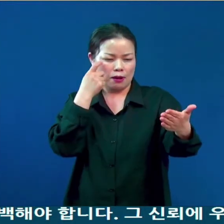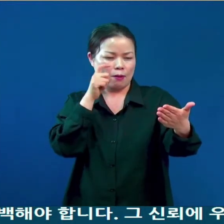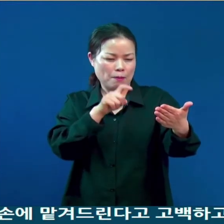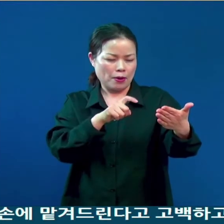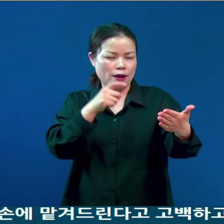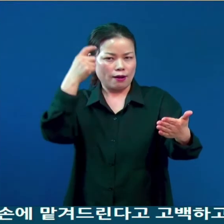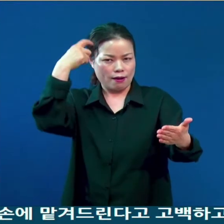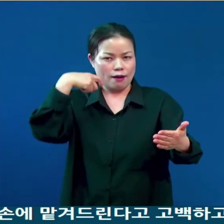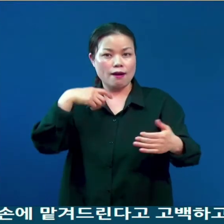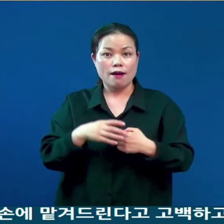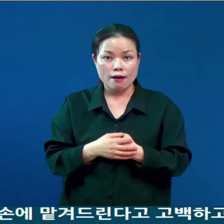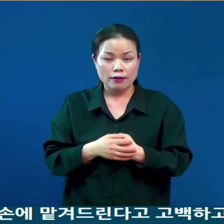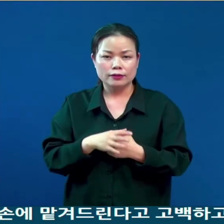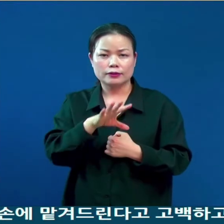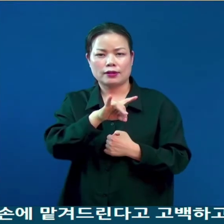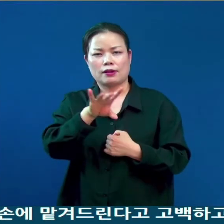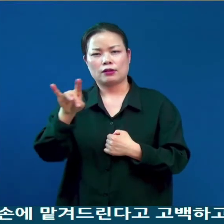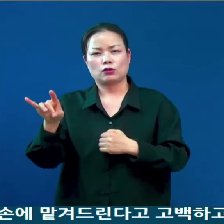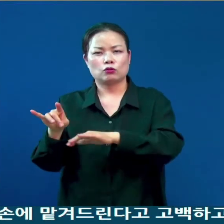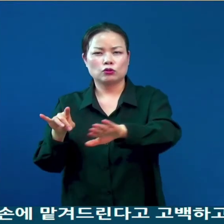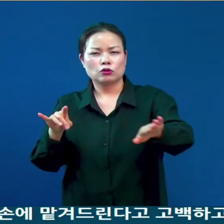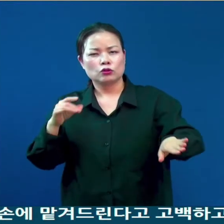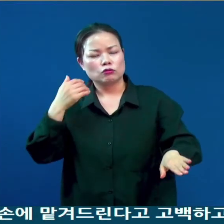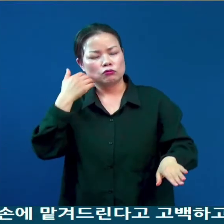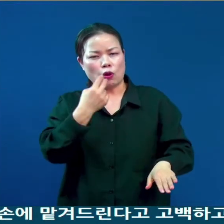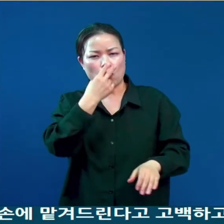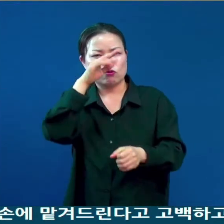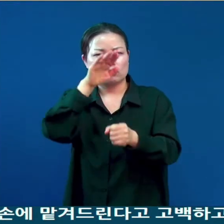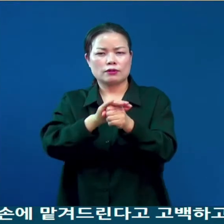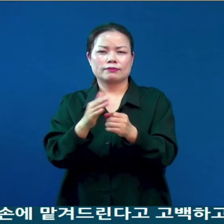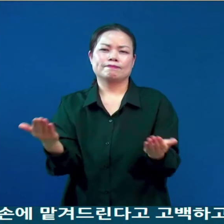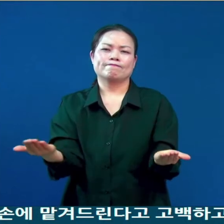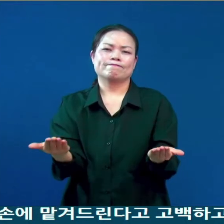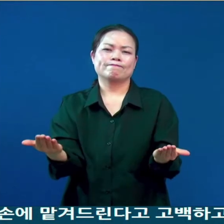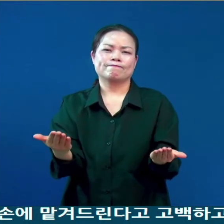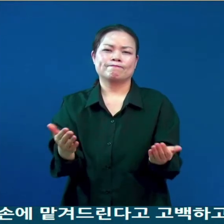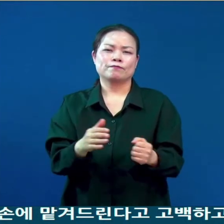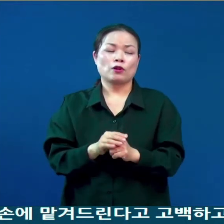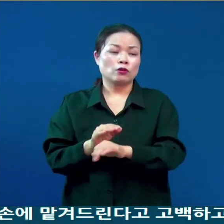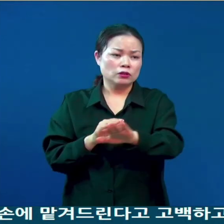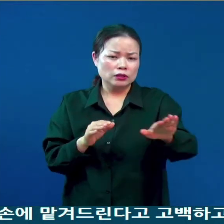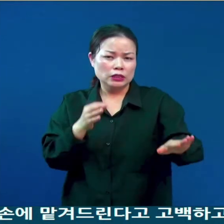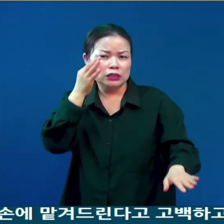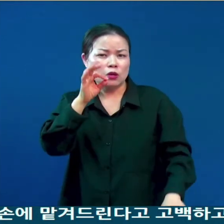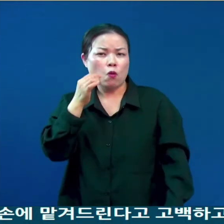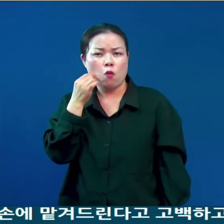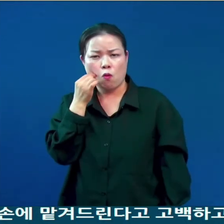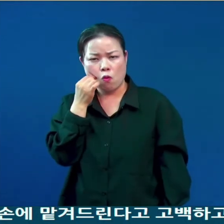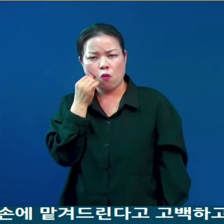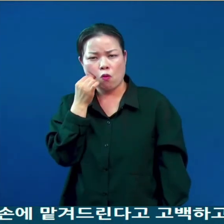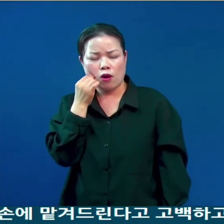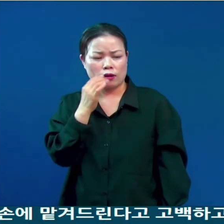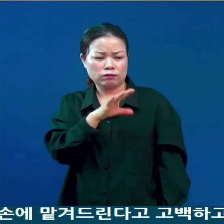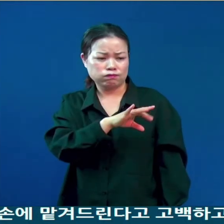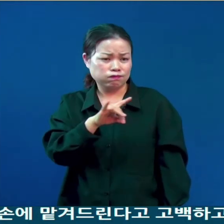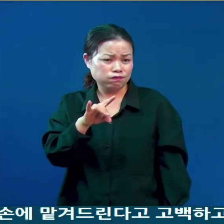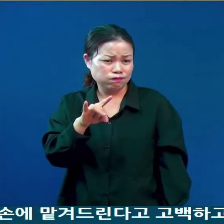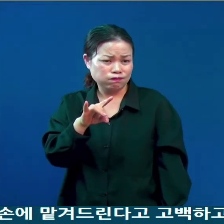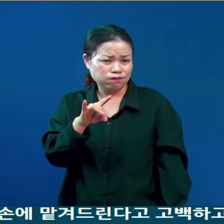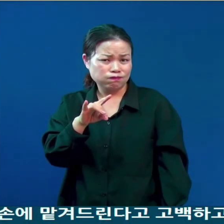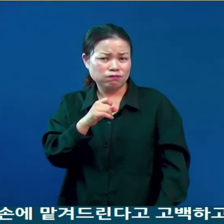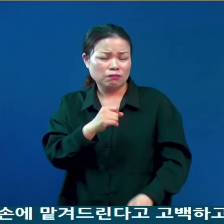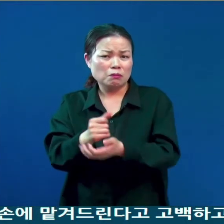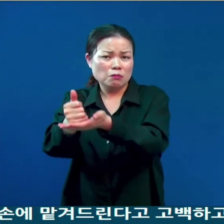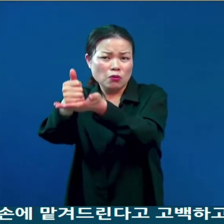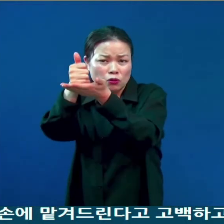됩니다. 때로는 우리가 누군가에게 억울한 일을 당하고, 때로는 우리가 제대로 인정받지 못하고, 또는 마땅히 받아야 할